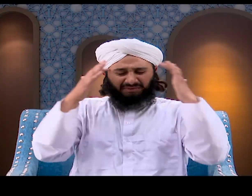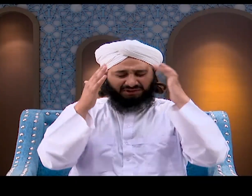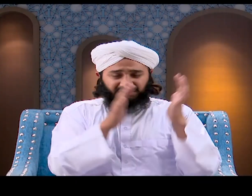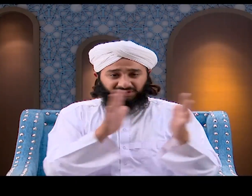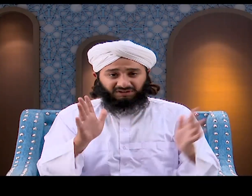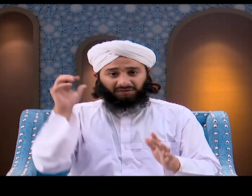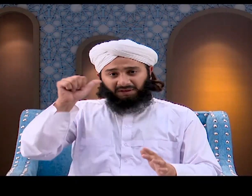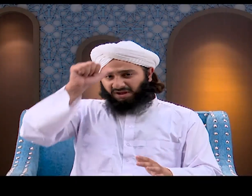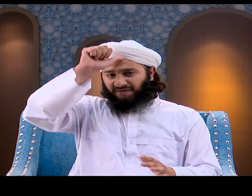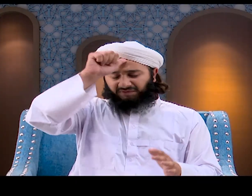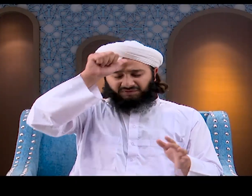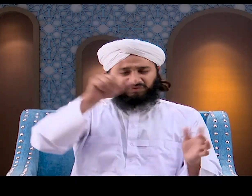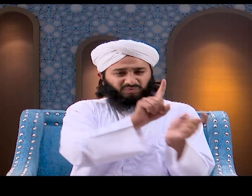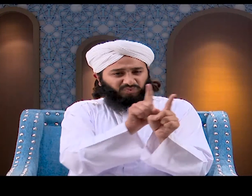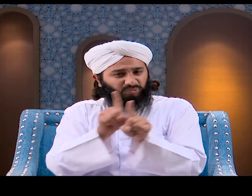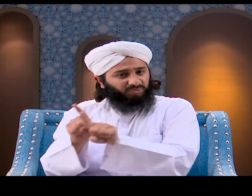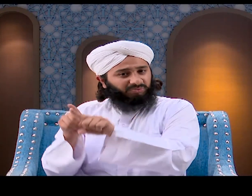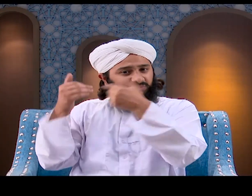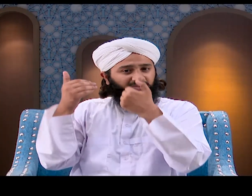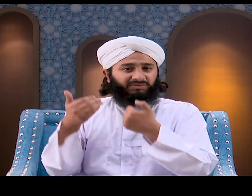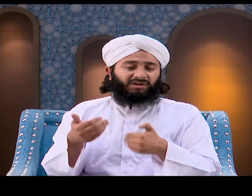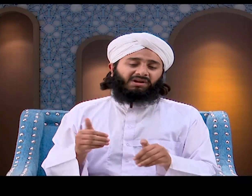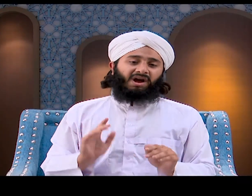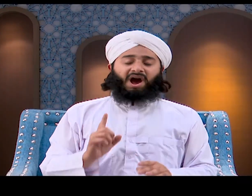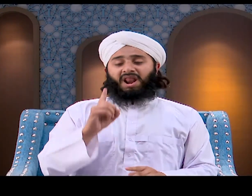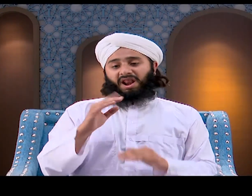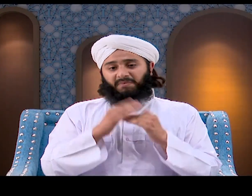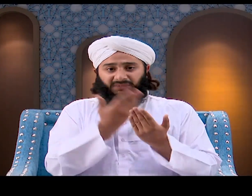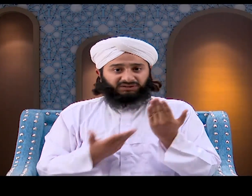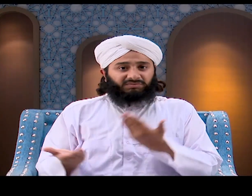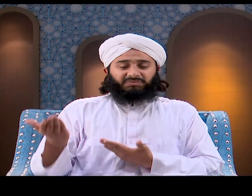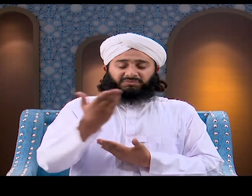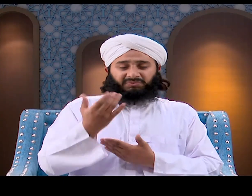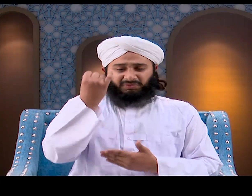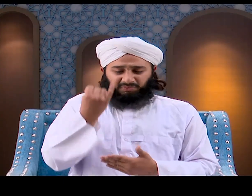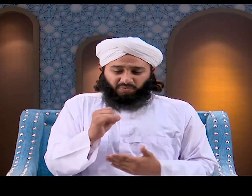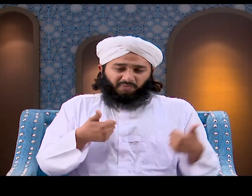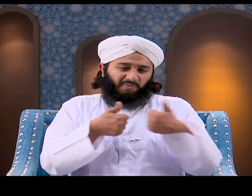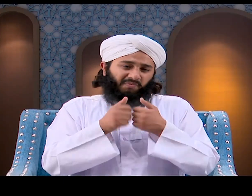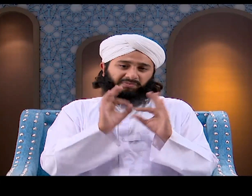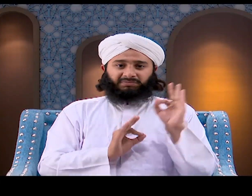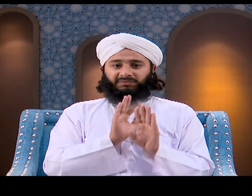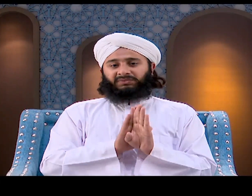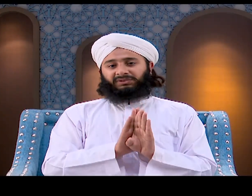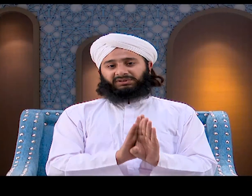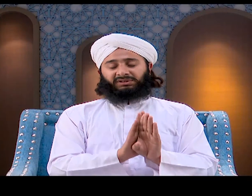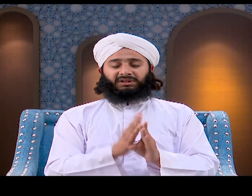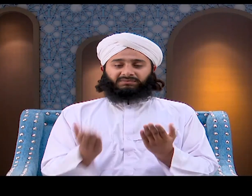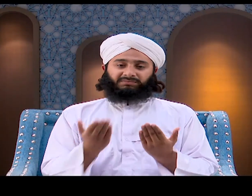کافروں کی روحوں کے پاس پہنچا دیا جاتا ہے۔ اللہ پاک ہم سب کو بری موت سے محفوظ فرمائے، آمین بجاہ النبی